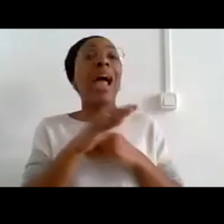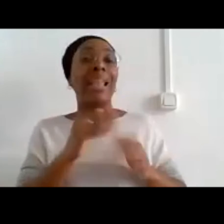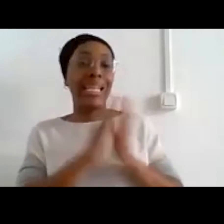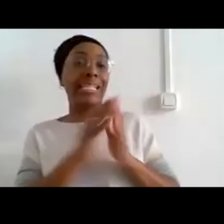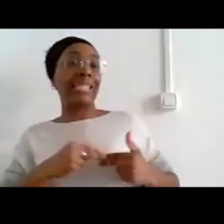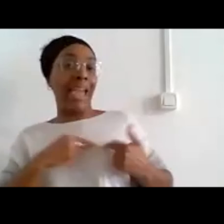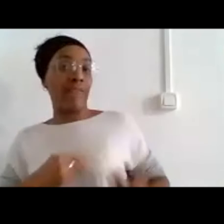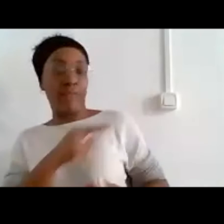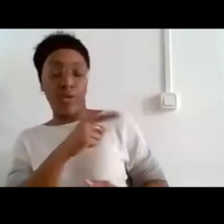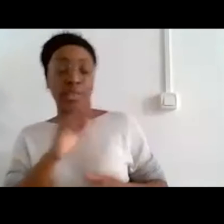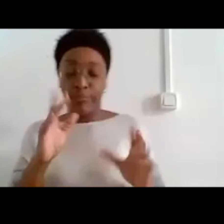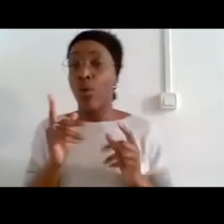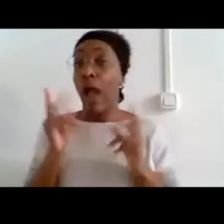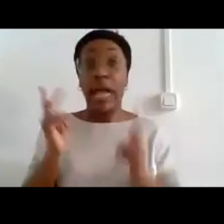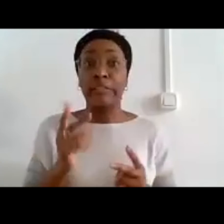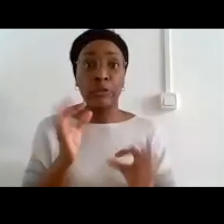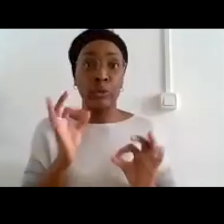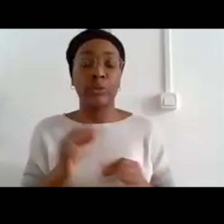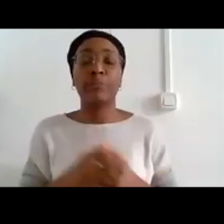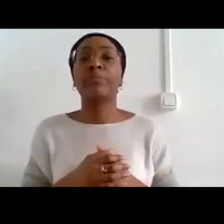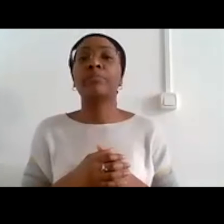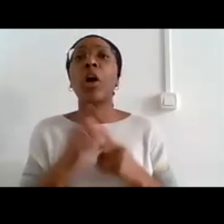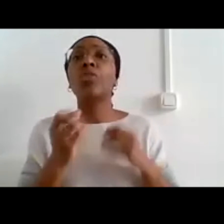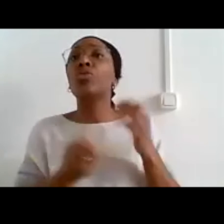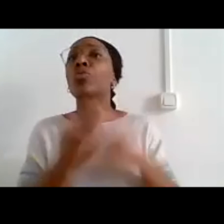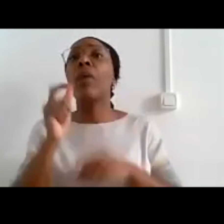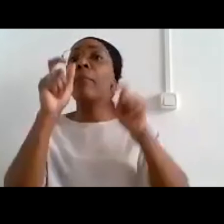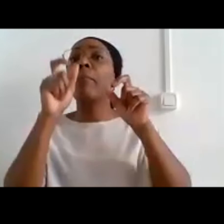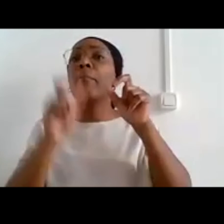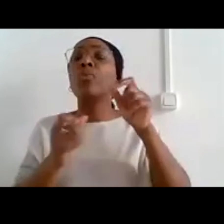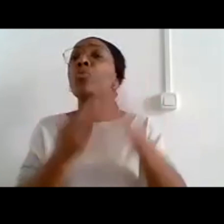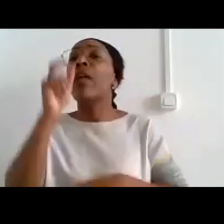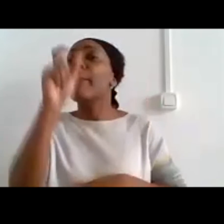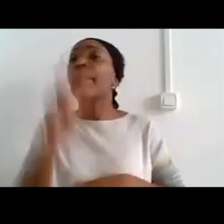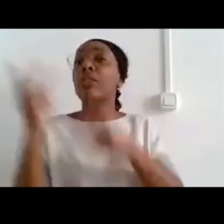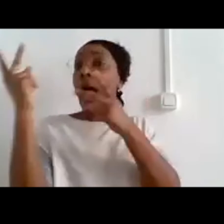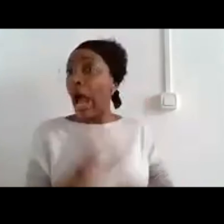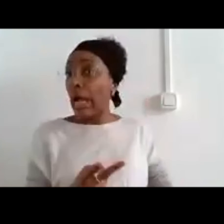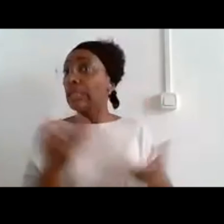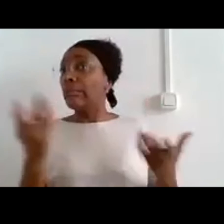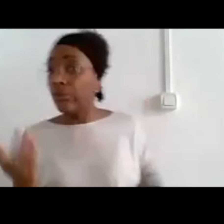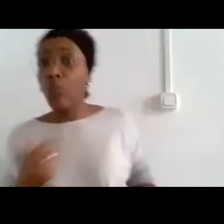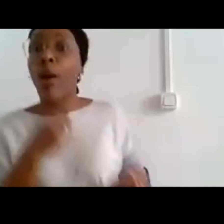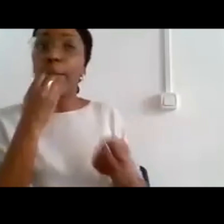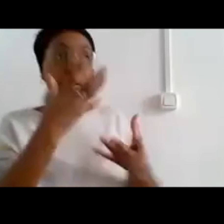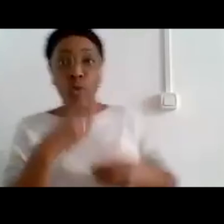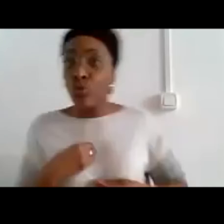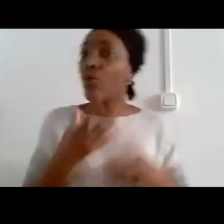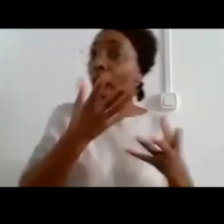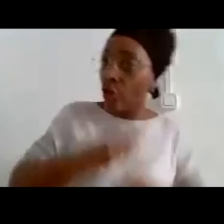frère, soi-disant un chrétien, et puis il est arrivé au milieu de nous et puis, au début normal, on l'a accueilli, voilà, tout se passait